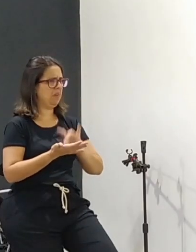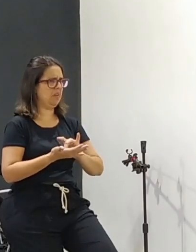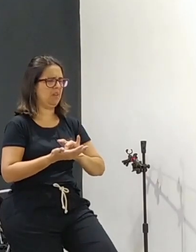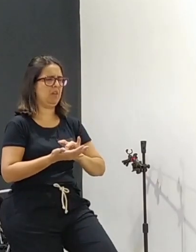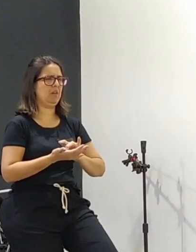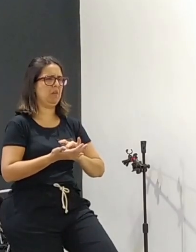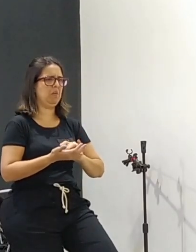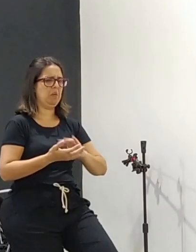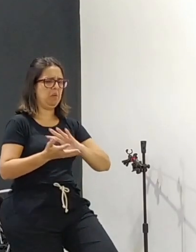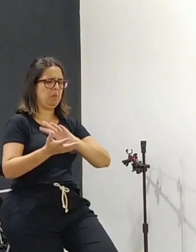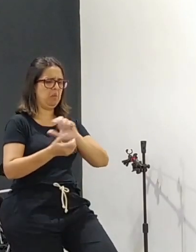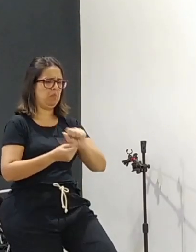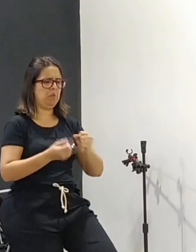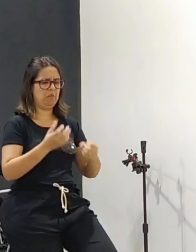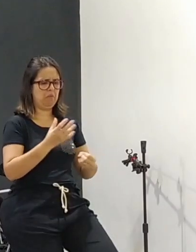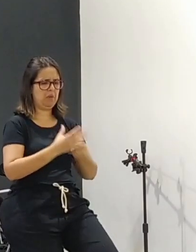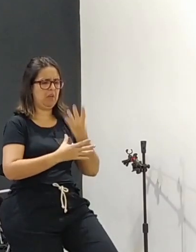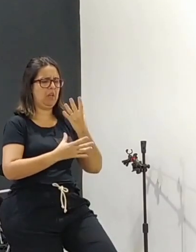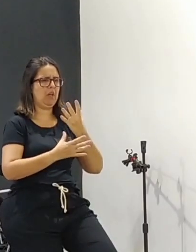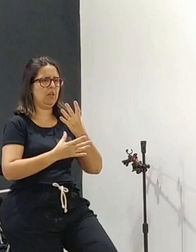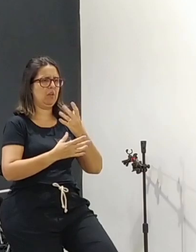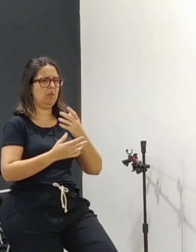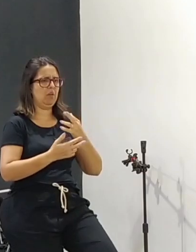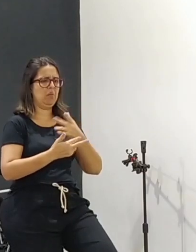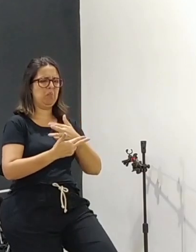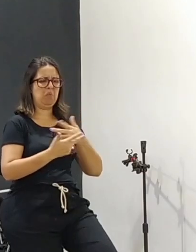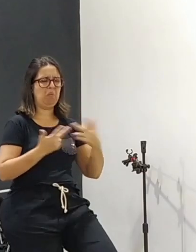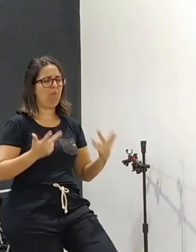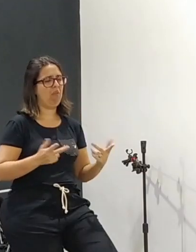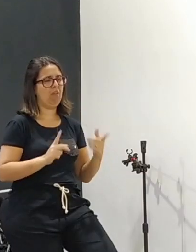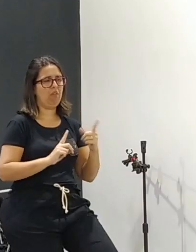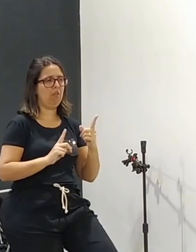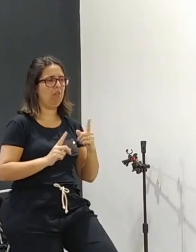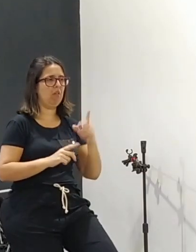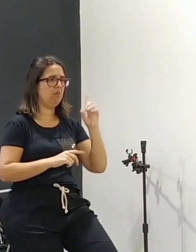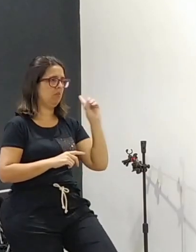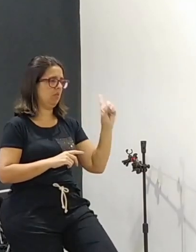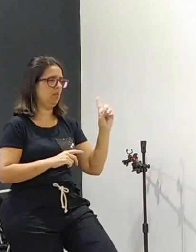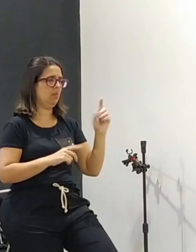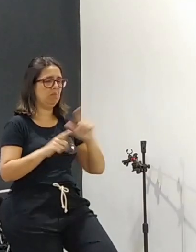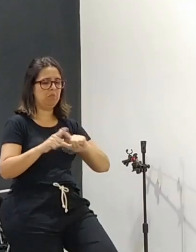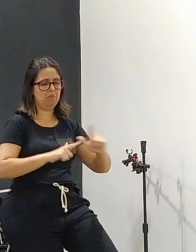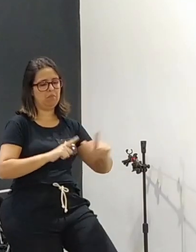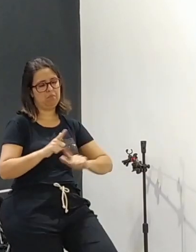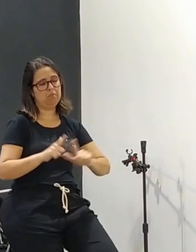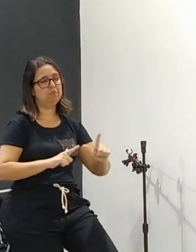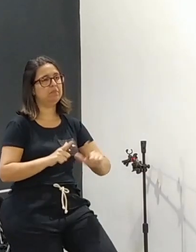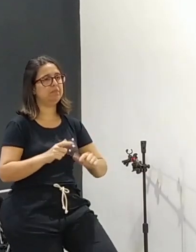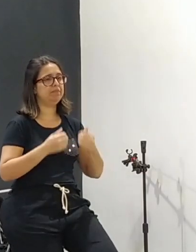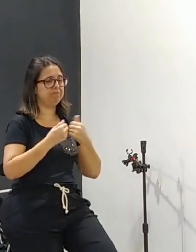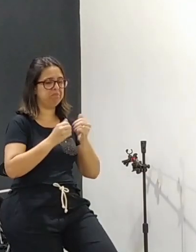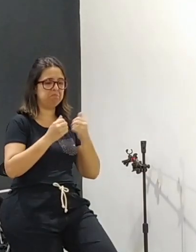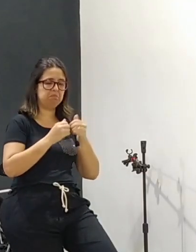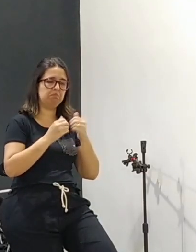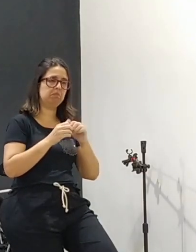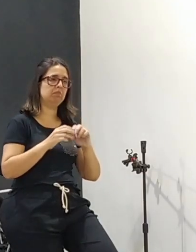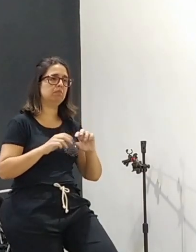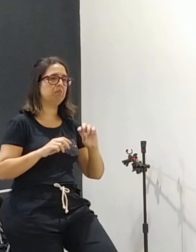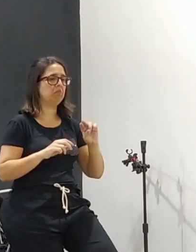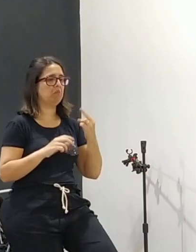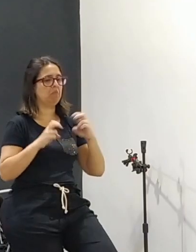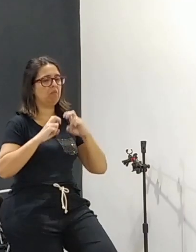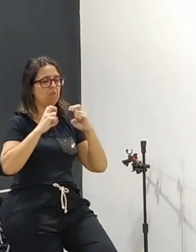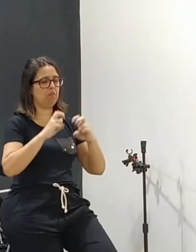Bang, nas faculdades, no trabalho, em todo lugar que nós estamos, no ônibus, na estação